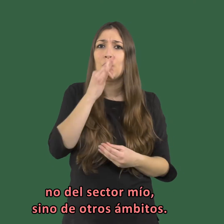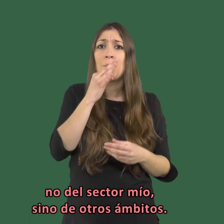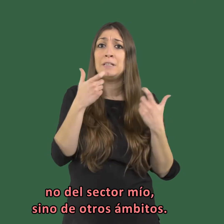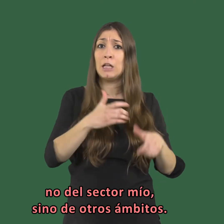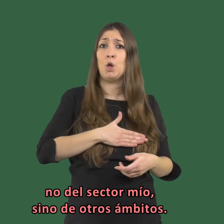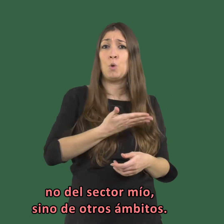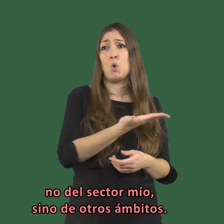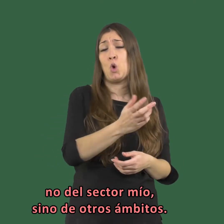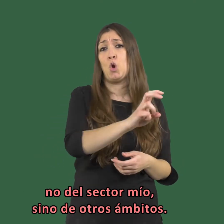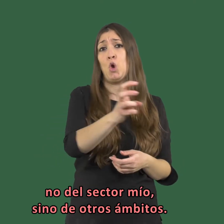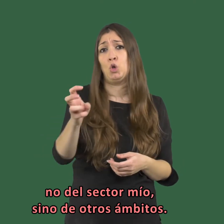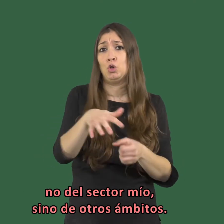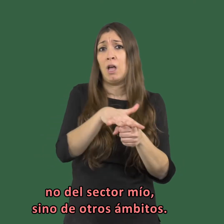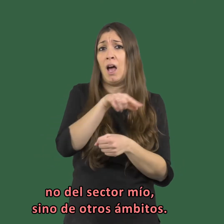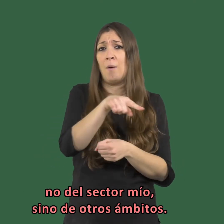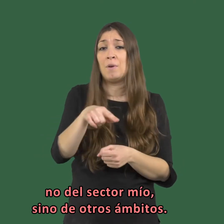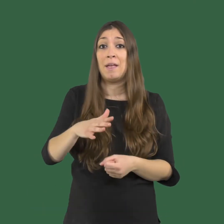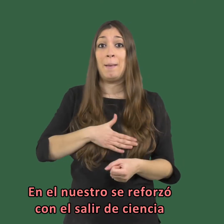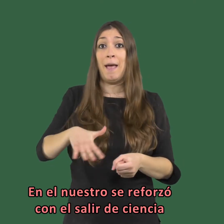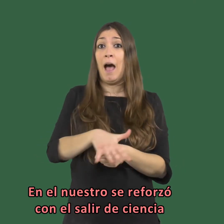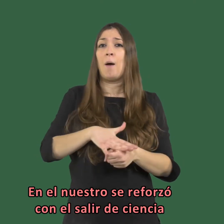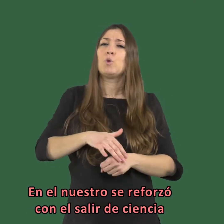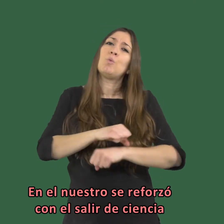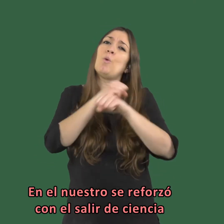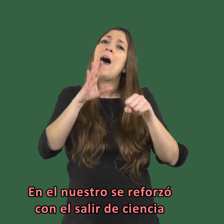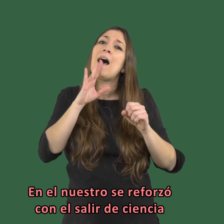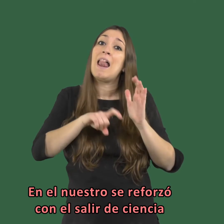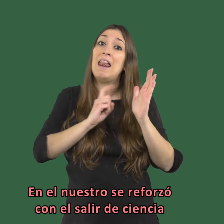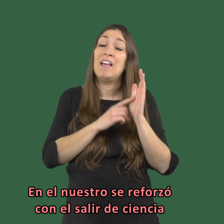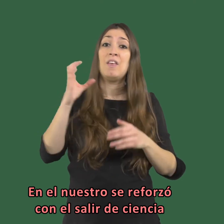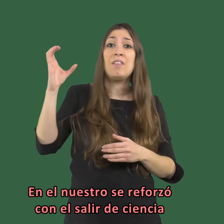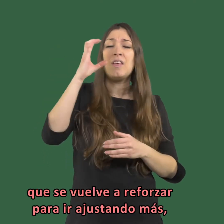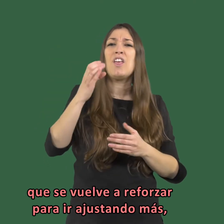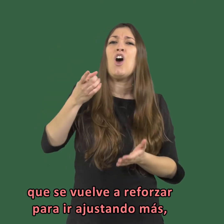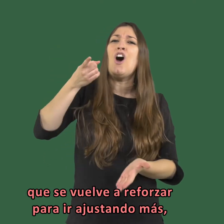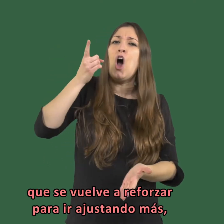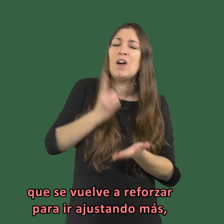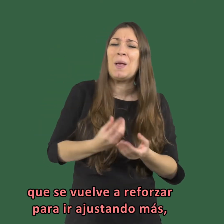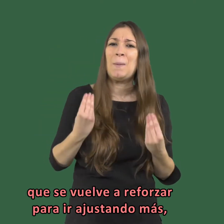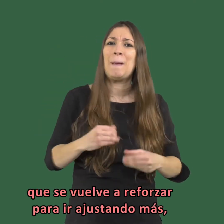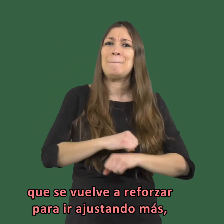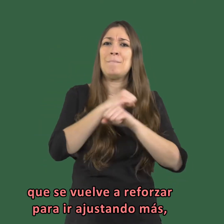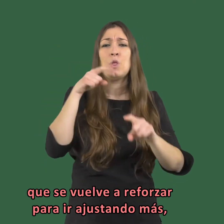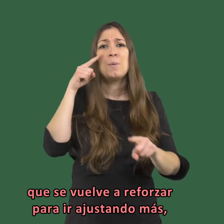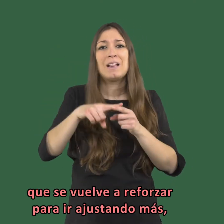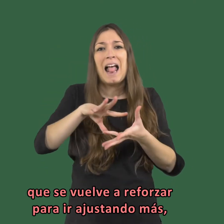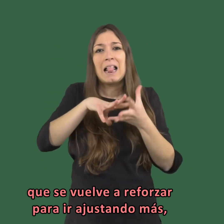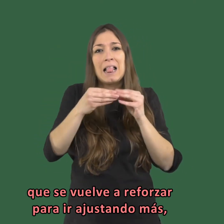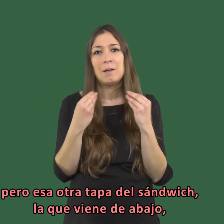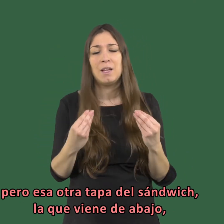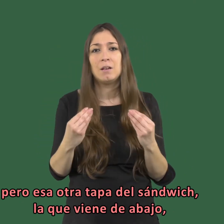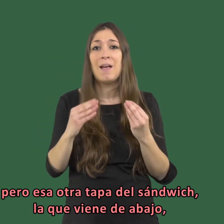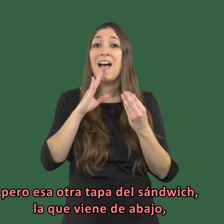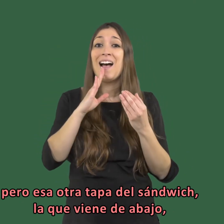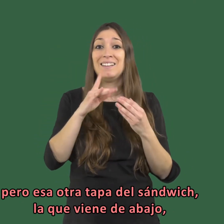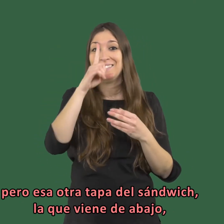del sector mío, sino de otros ámbitos. En el nuestro se reforzó con esa ley de ciencia que se vuelve a reforzar para ir ajustando más. Pero